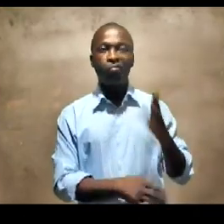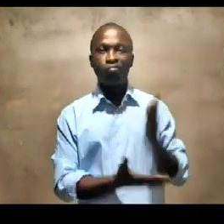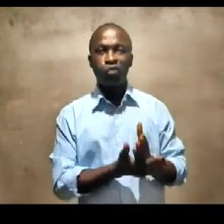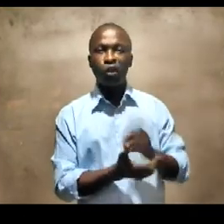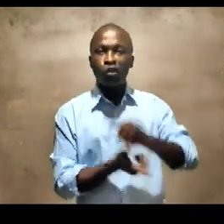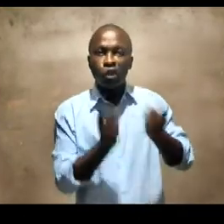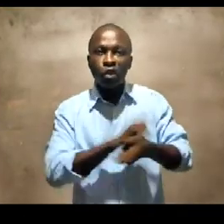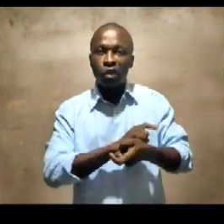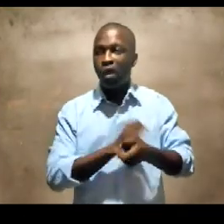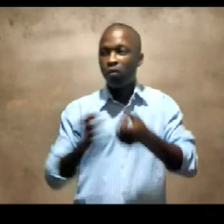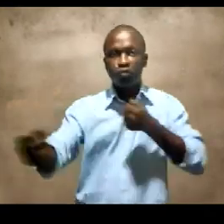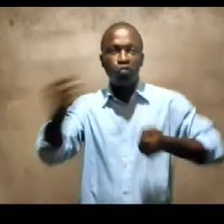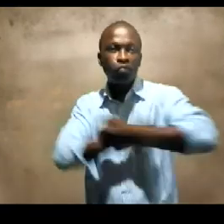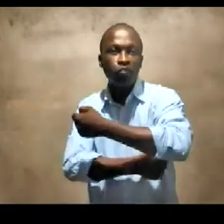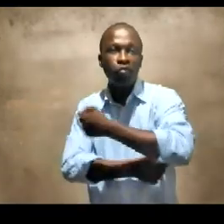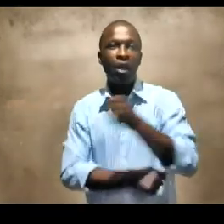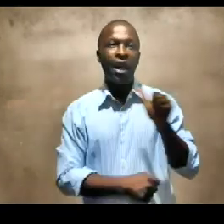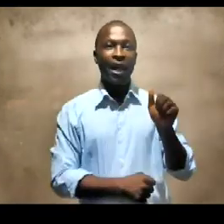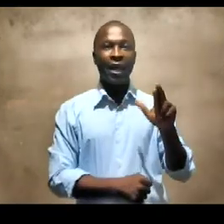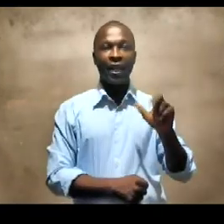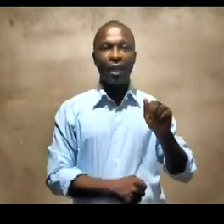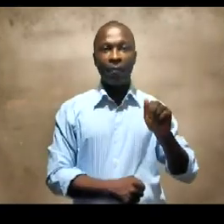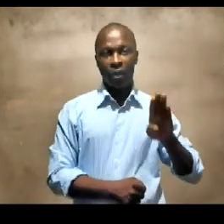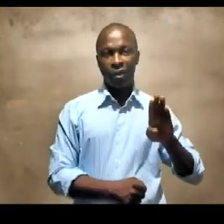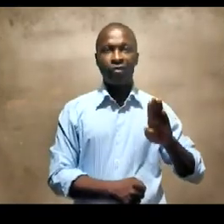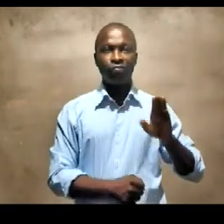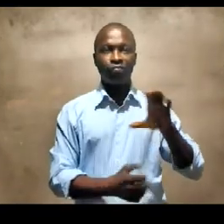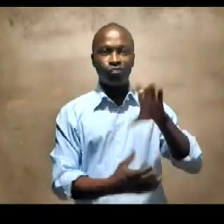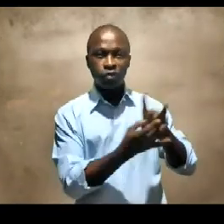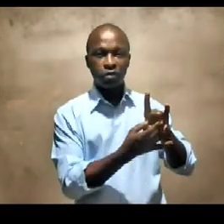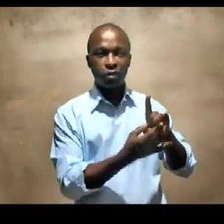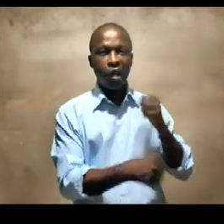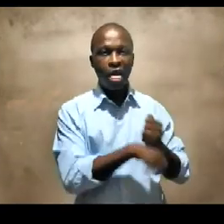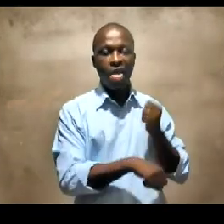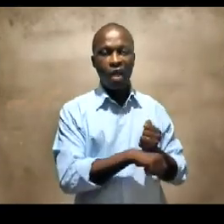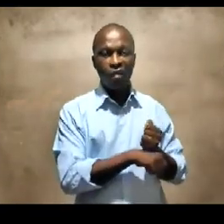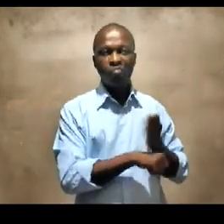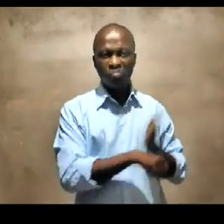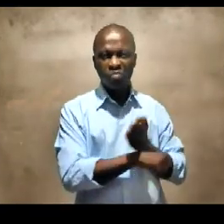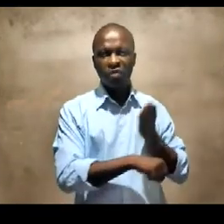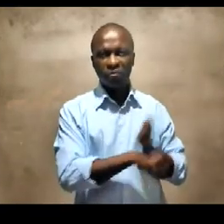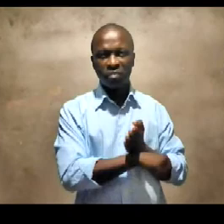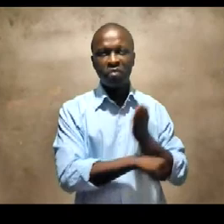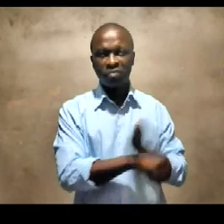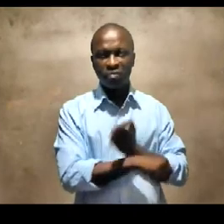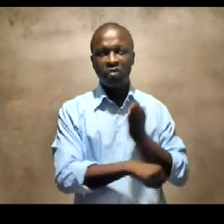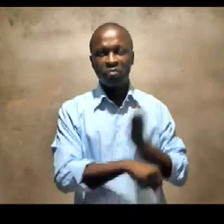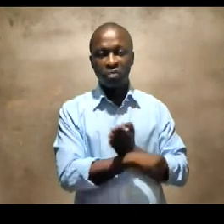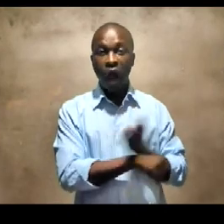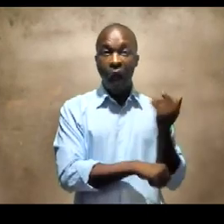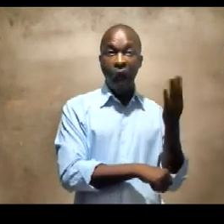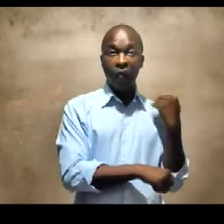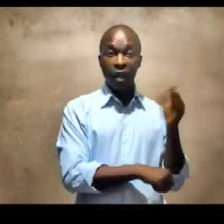Arab Contractor est entrée en scène et s'active depuis 4 ans à poursuivre tant bien que mal les travaux. Des travaux exécutés au